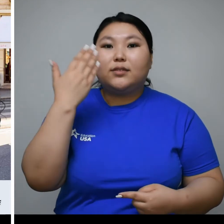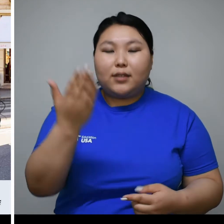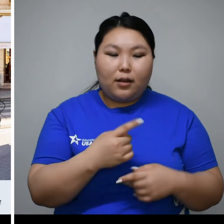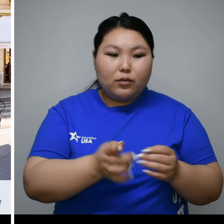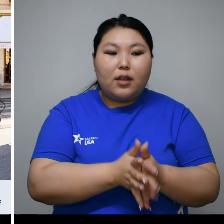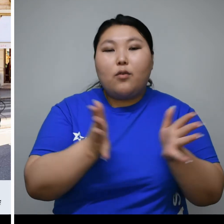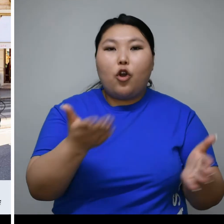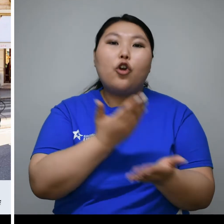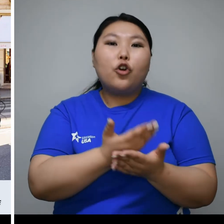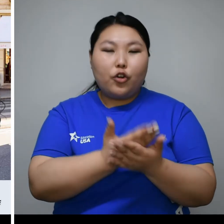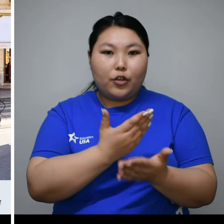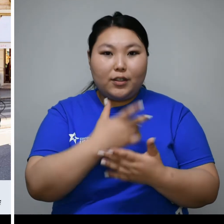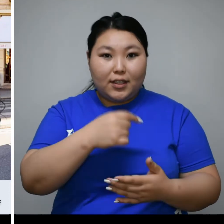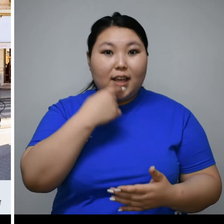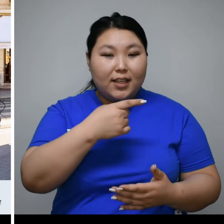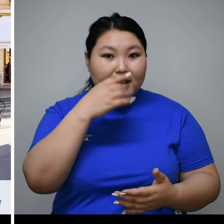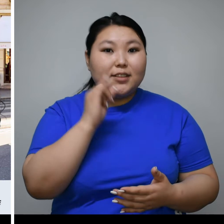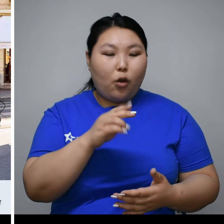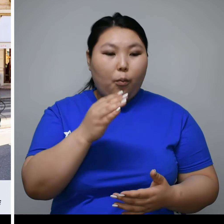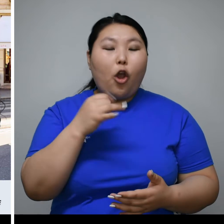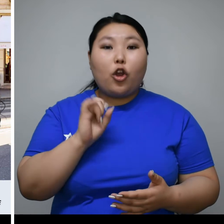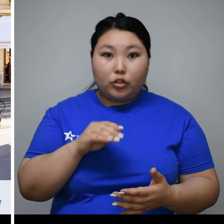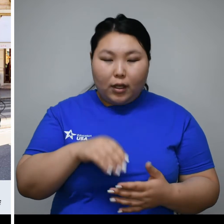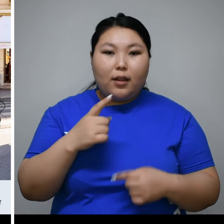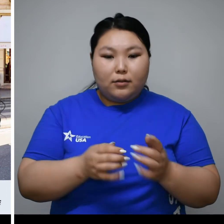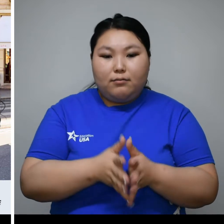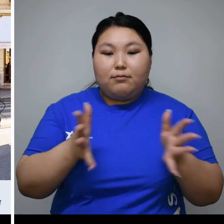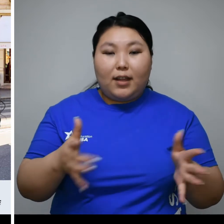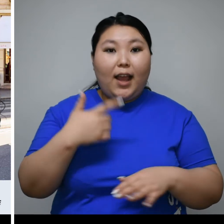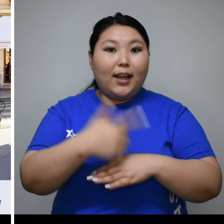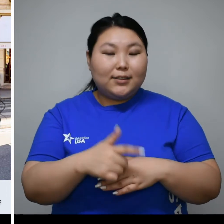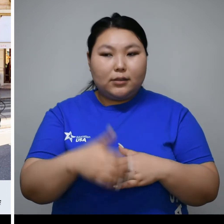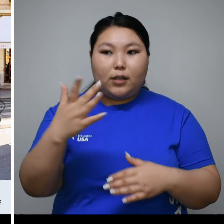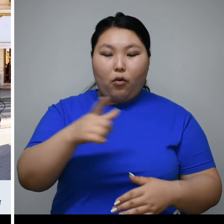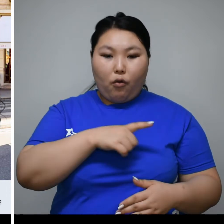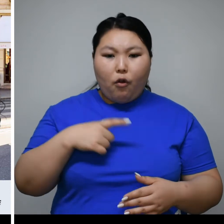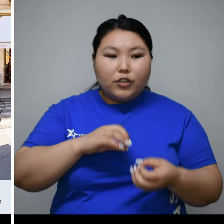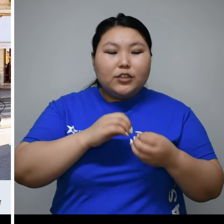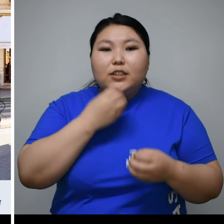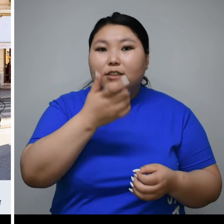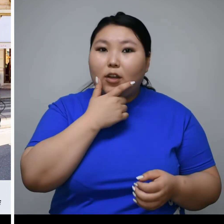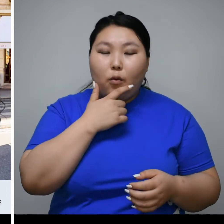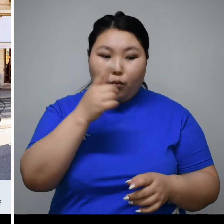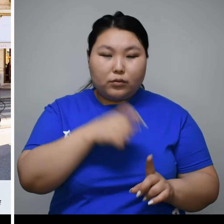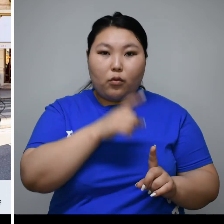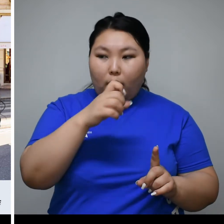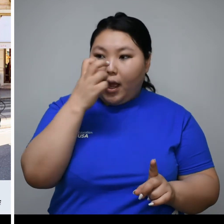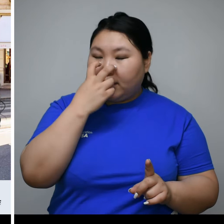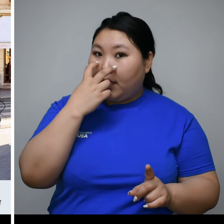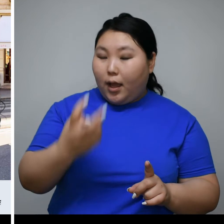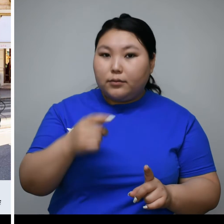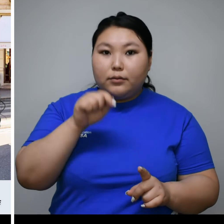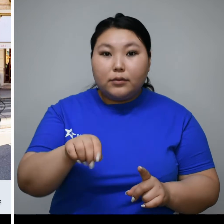та дэлгэрүүлээд өгөөрэй гэж хэлсэн поинтуудыг чинь дэлгэрүүлэхээс гадна таны өөрөө ч хэлж чадахгүй зүйлийг тэр